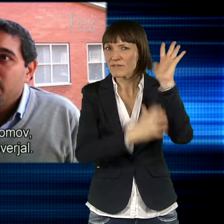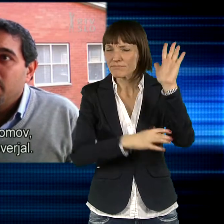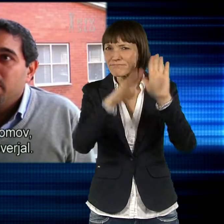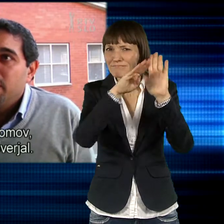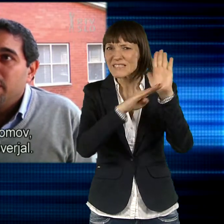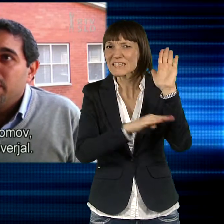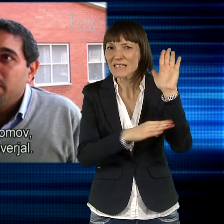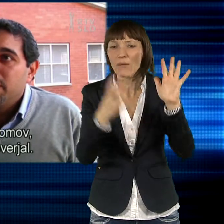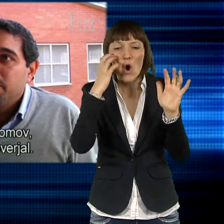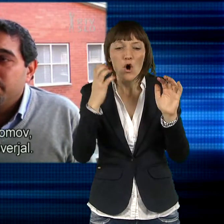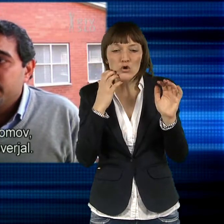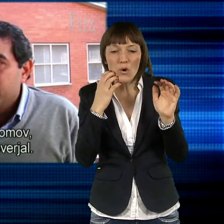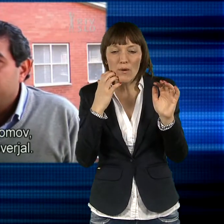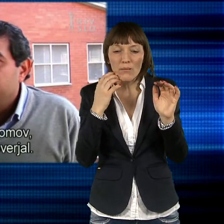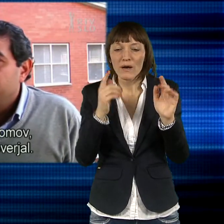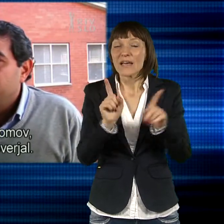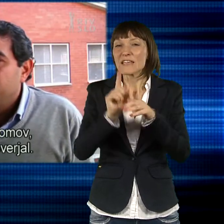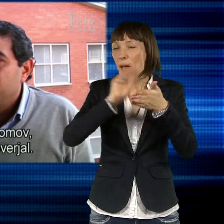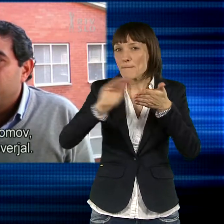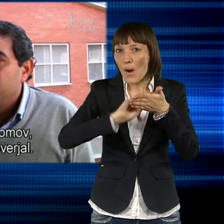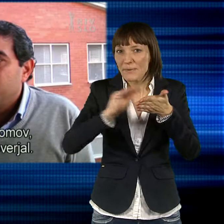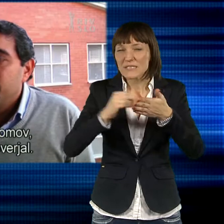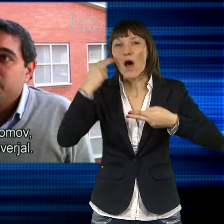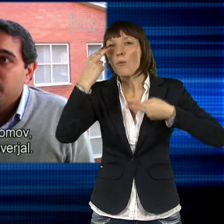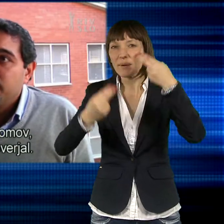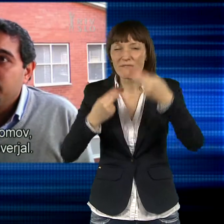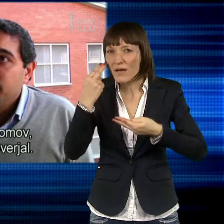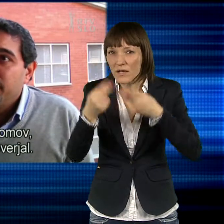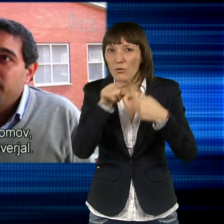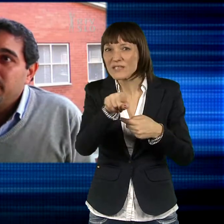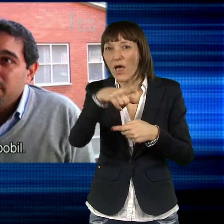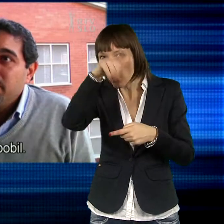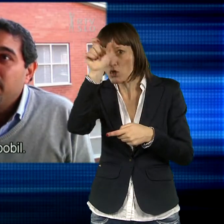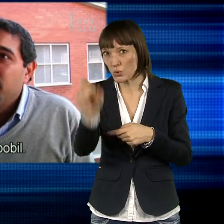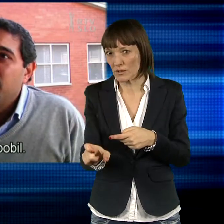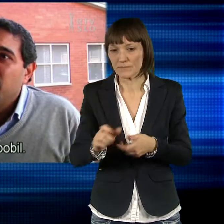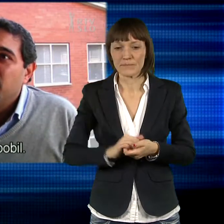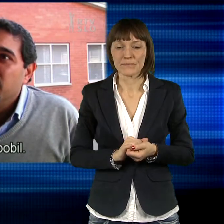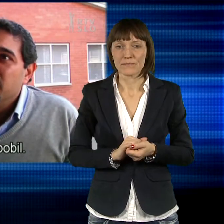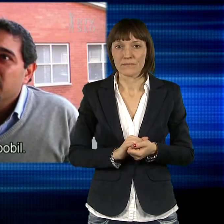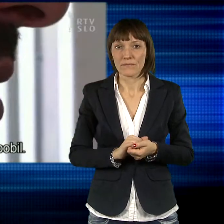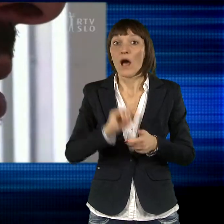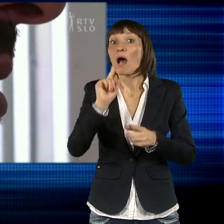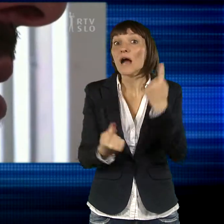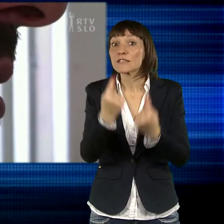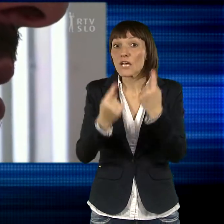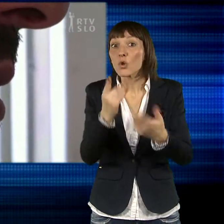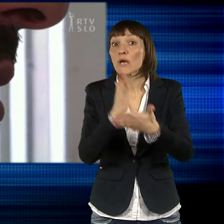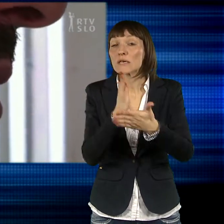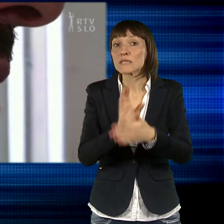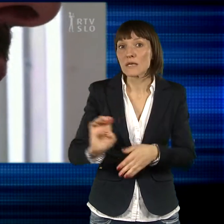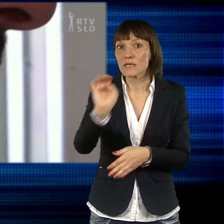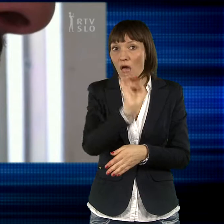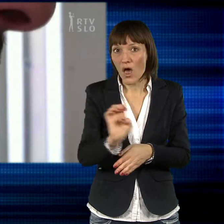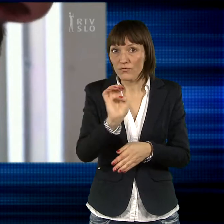people to register them and to check on them, and then he killed them all. Kar se je